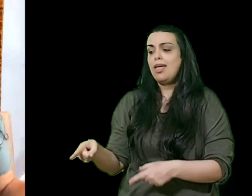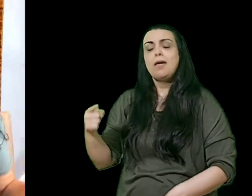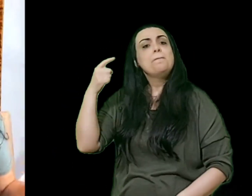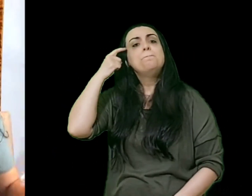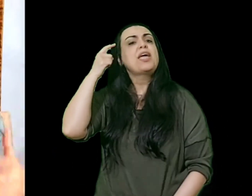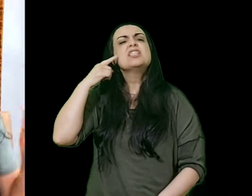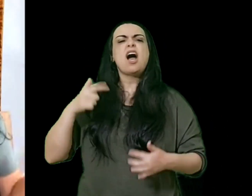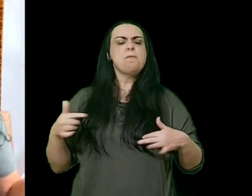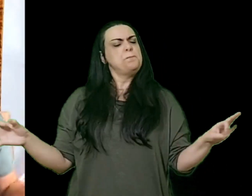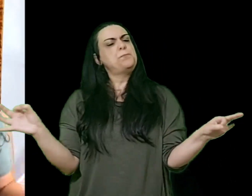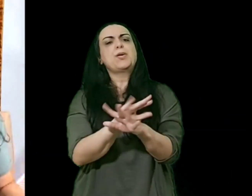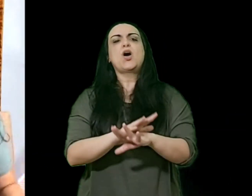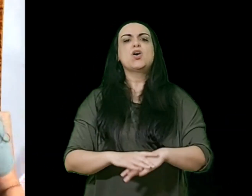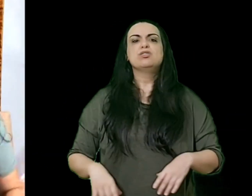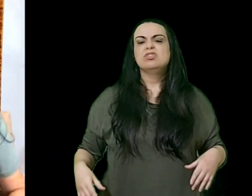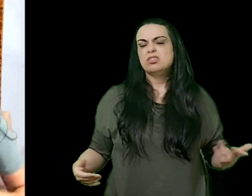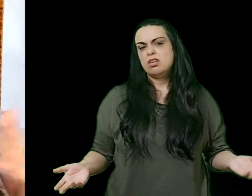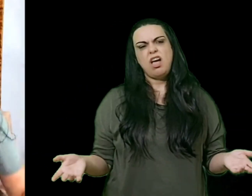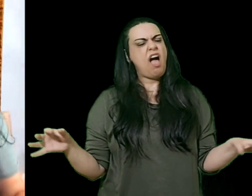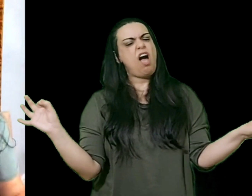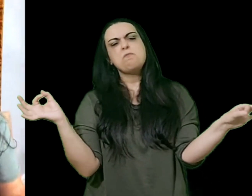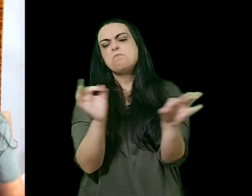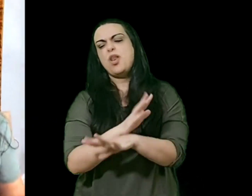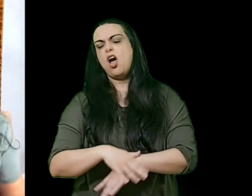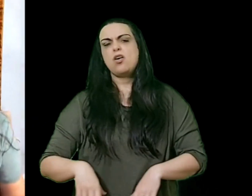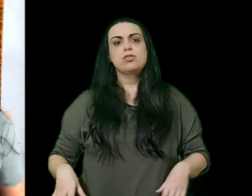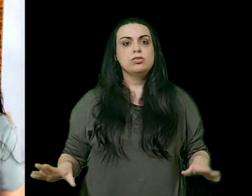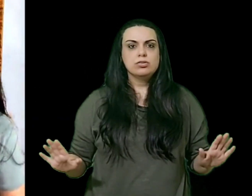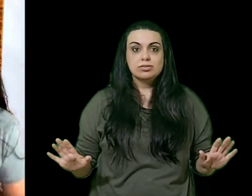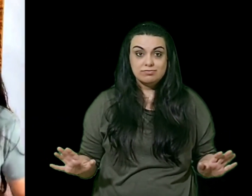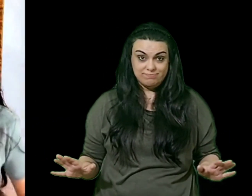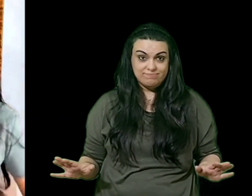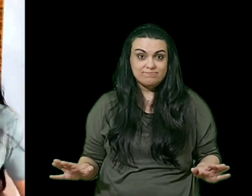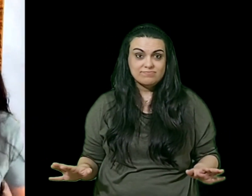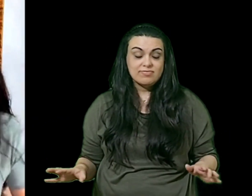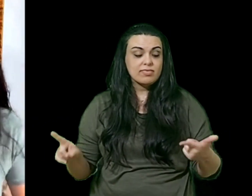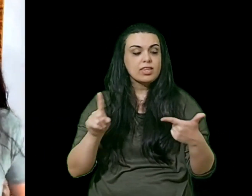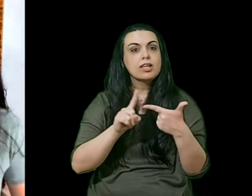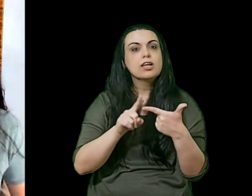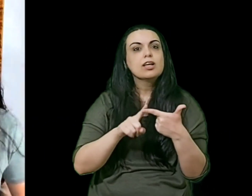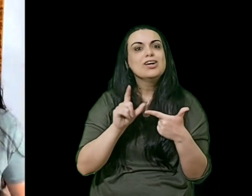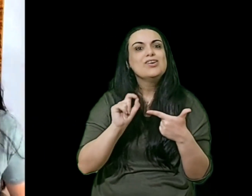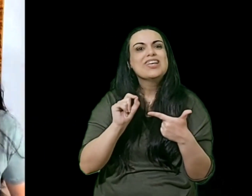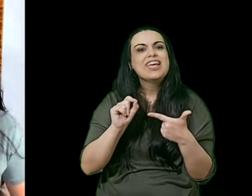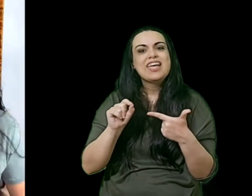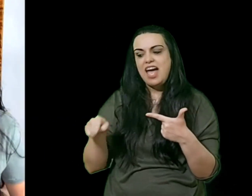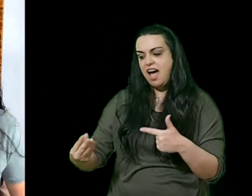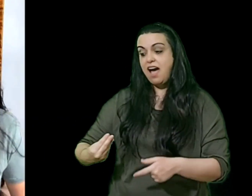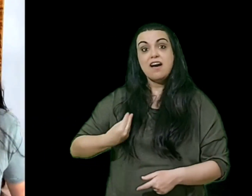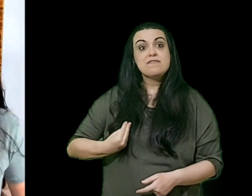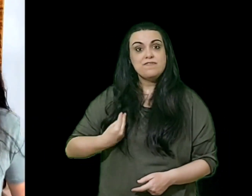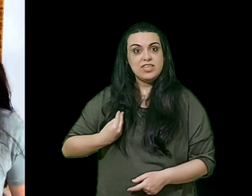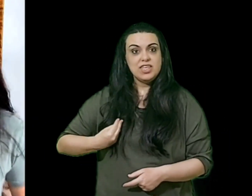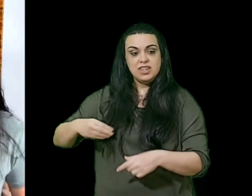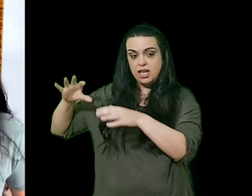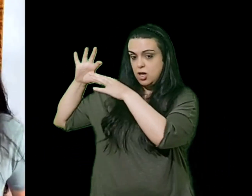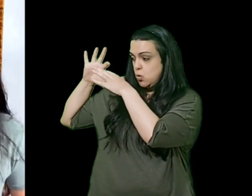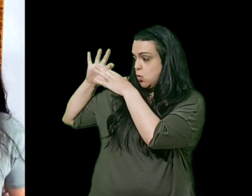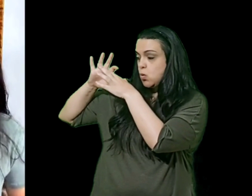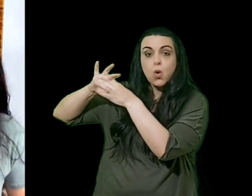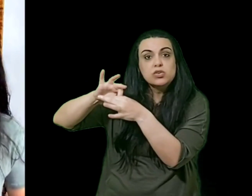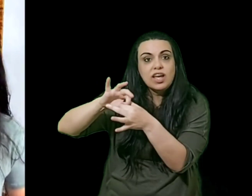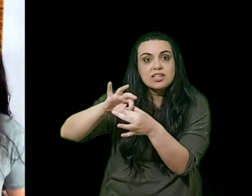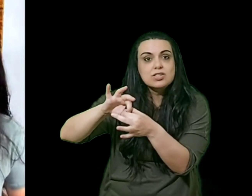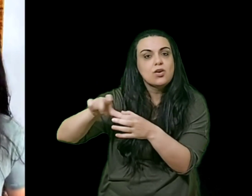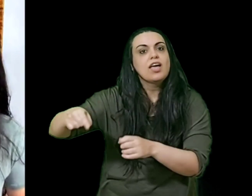estavam prontos, né? É um equívoco enorme. E segundo, a circunstância deles não